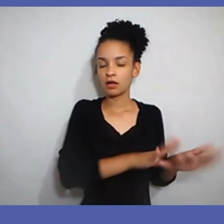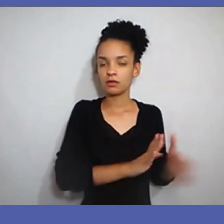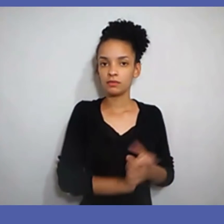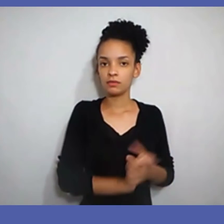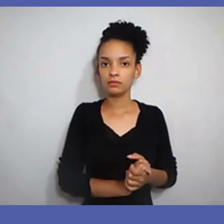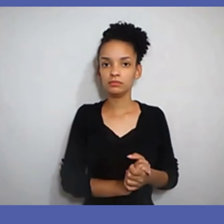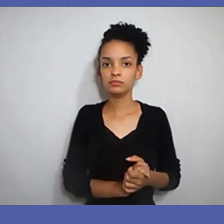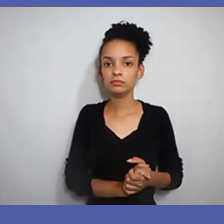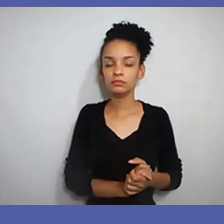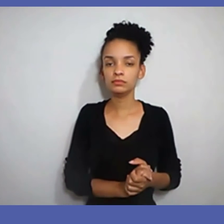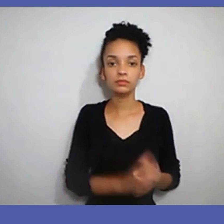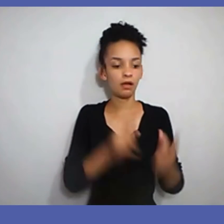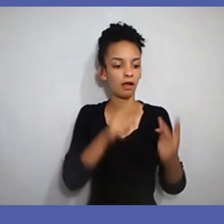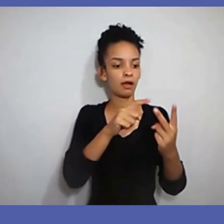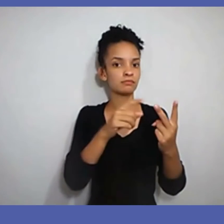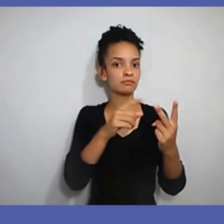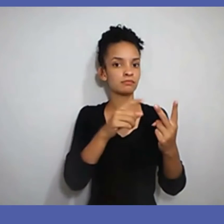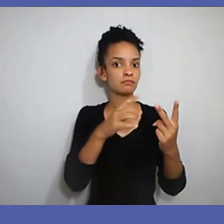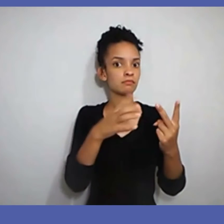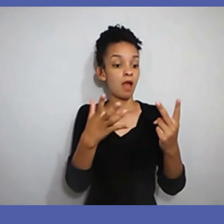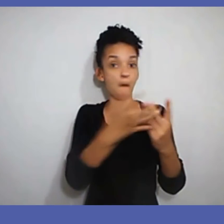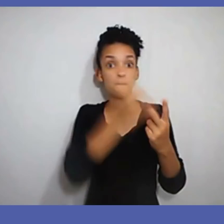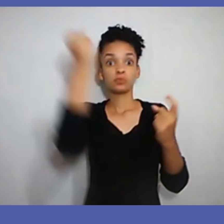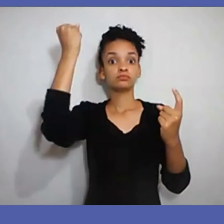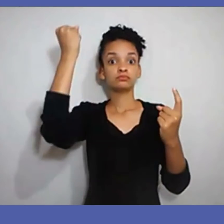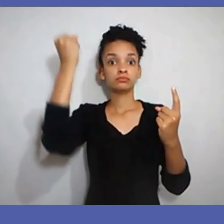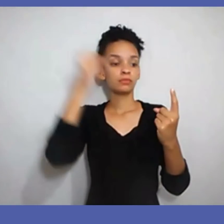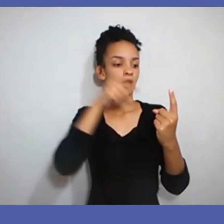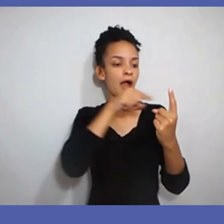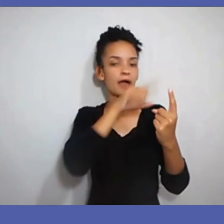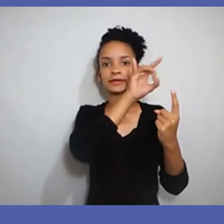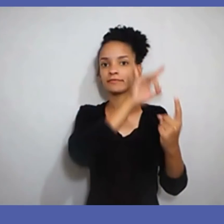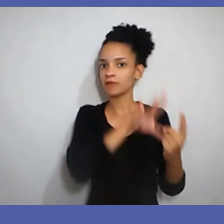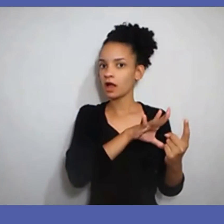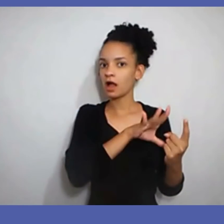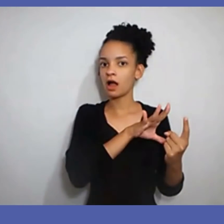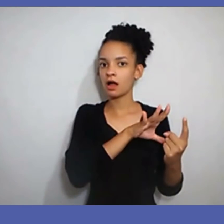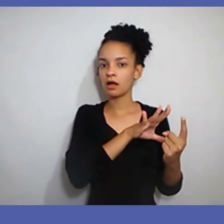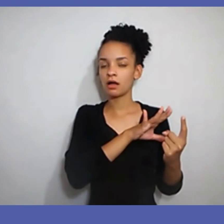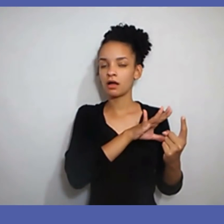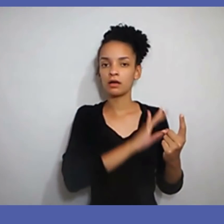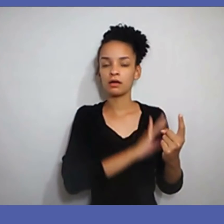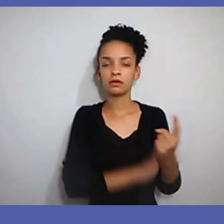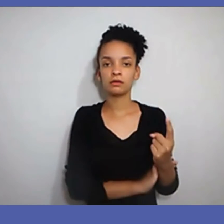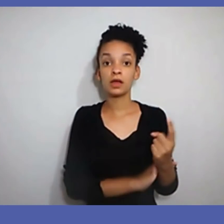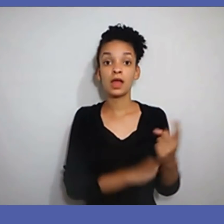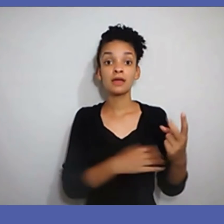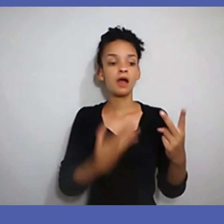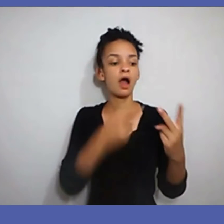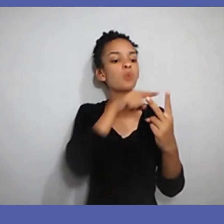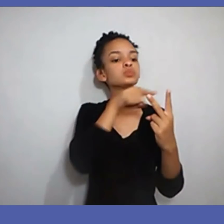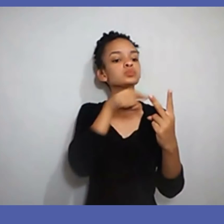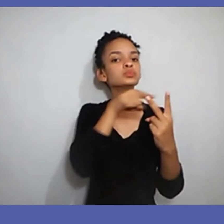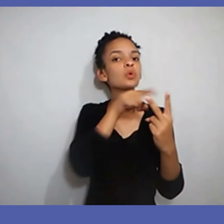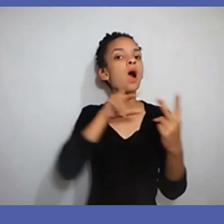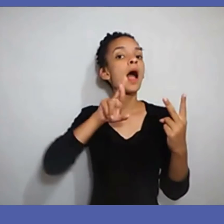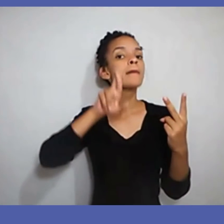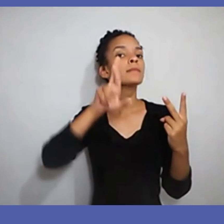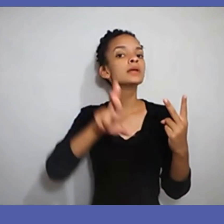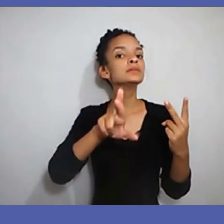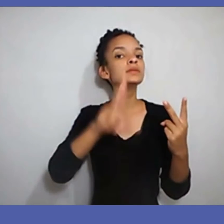foi levada, sem passar pela morte. Então, são 2 aqui representam os cristãos